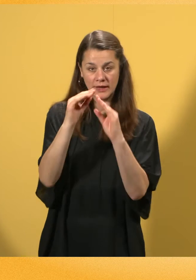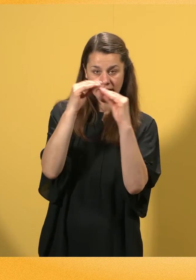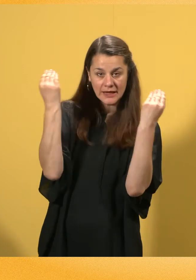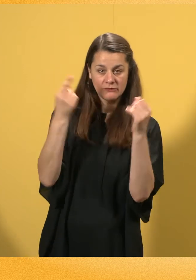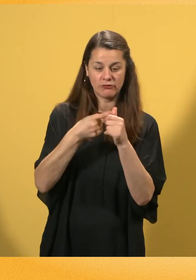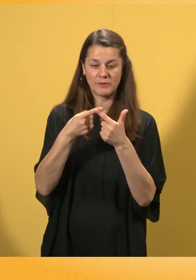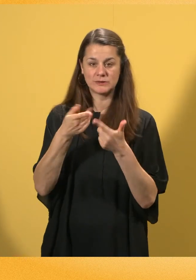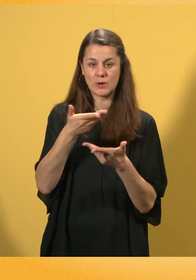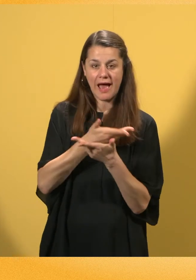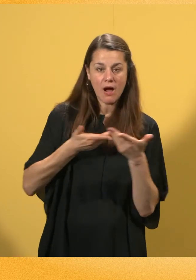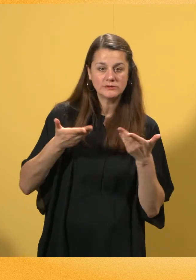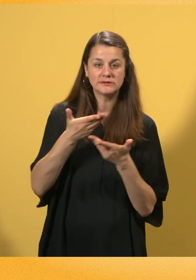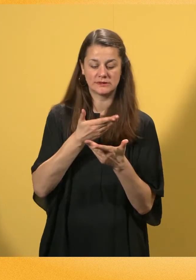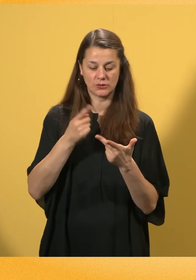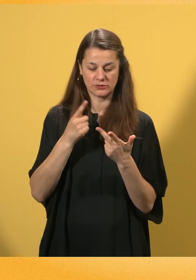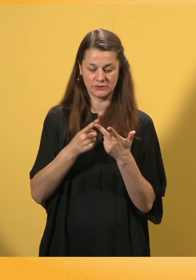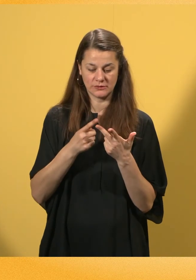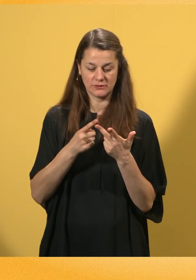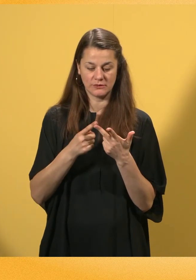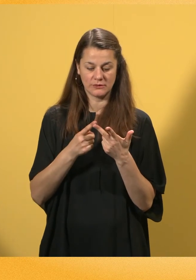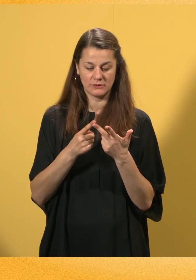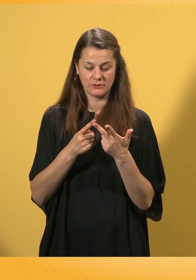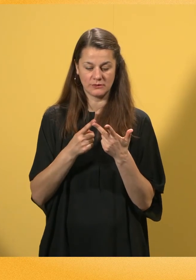Information, Austausch und